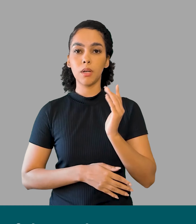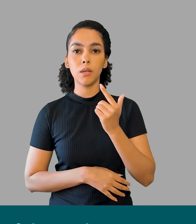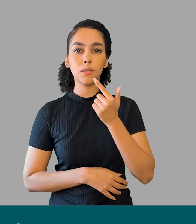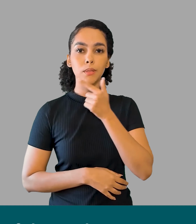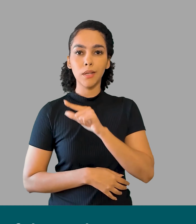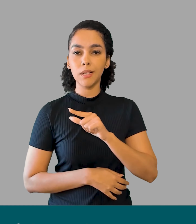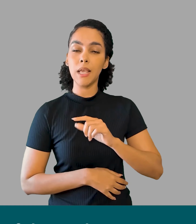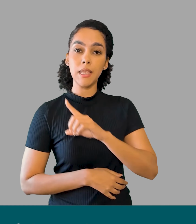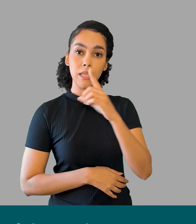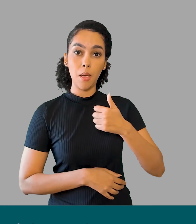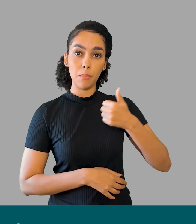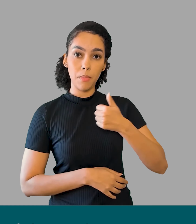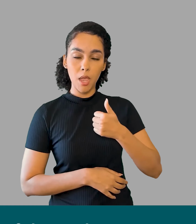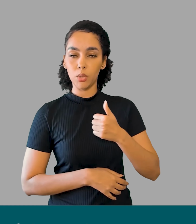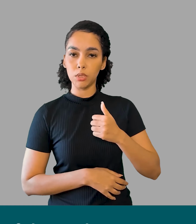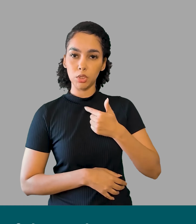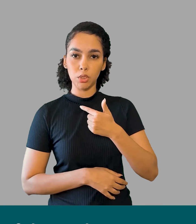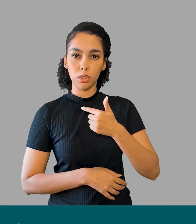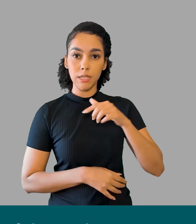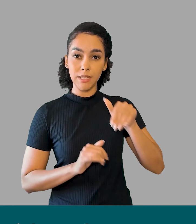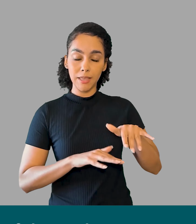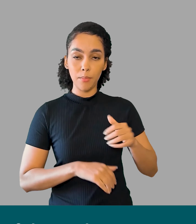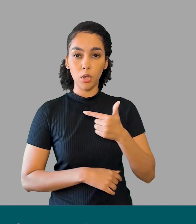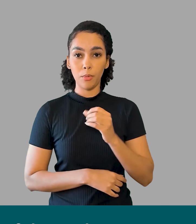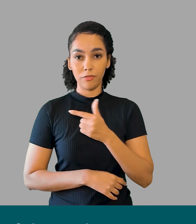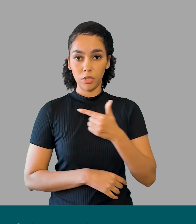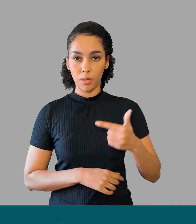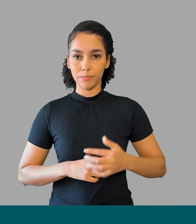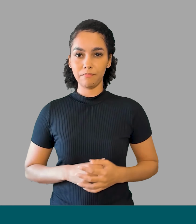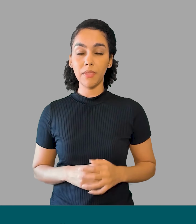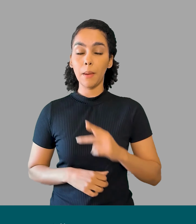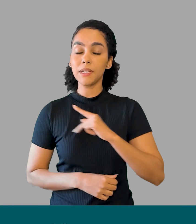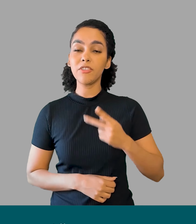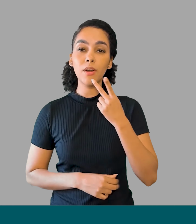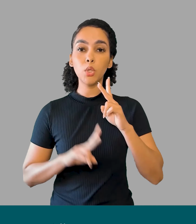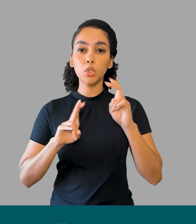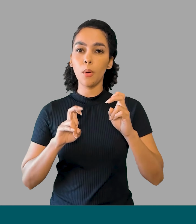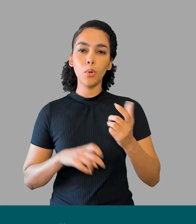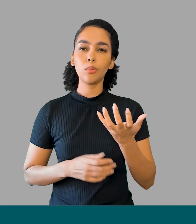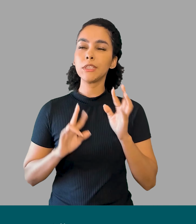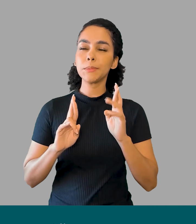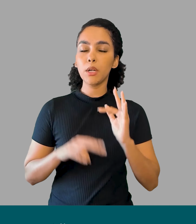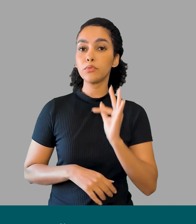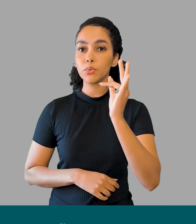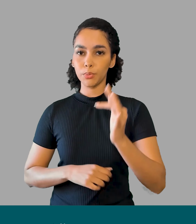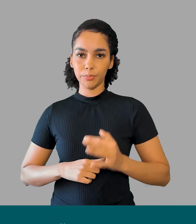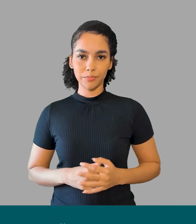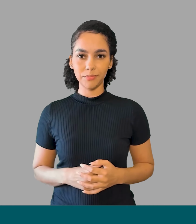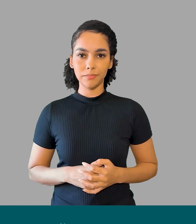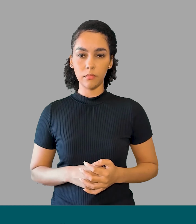A presidente Marli também falou sobre o que ela espera para o futuro do Conselho. Eu espero que seja uma gestão